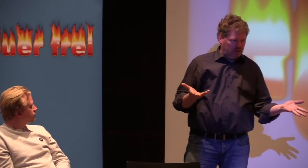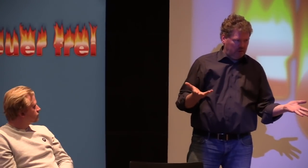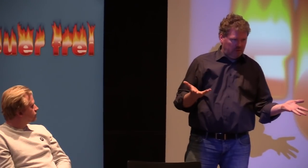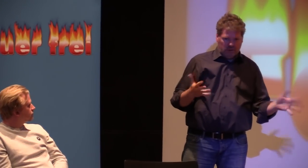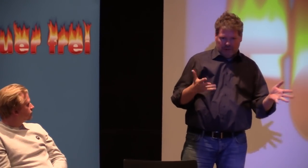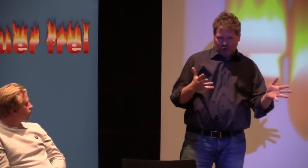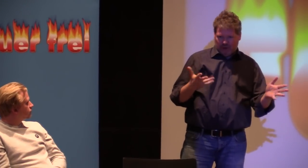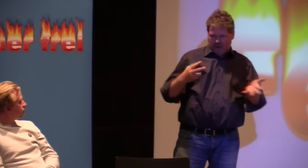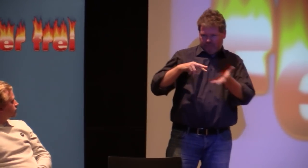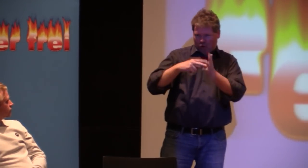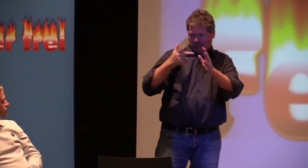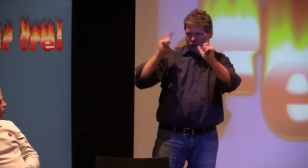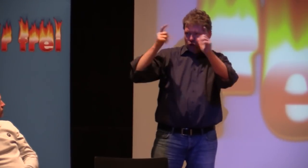Naja, also wir leben ja alle mit...